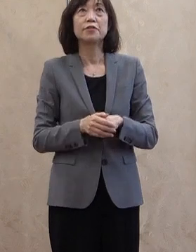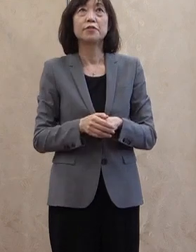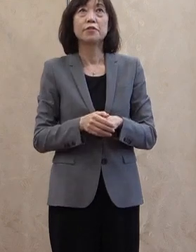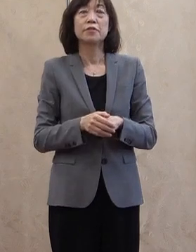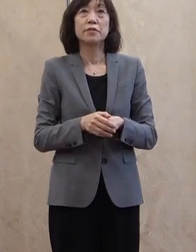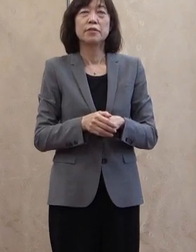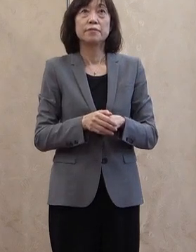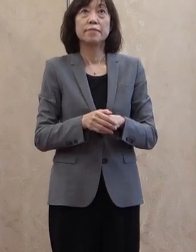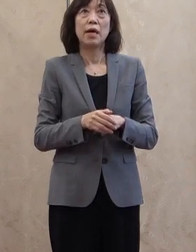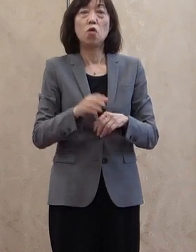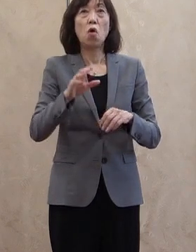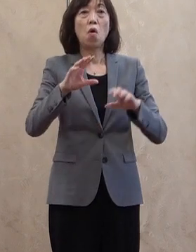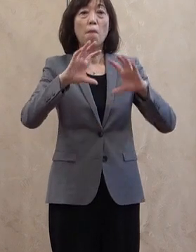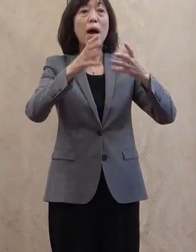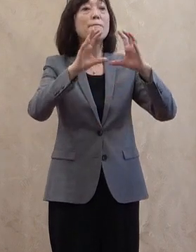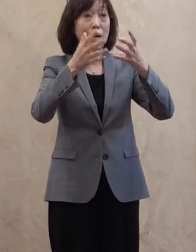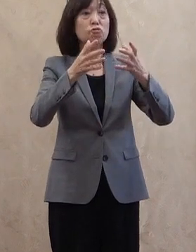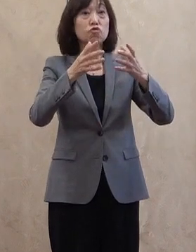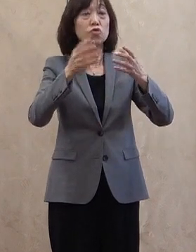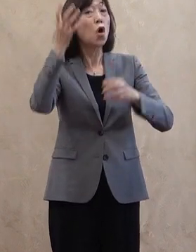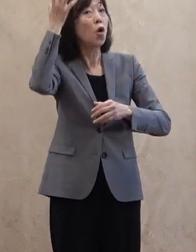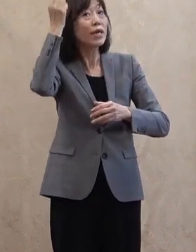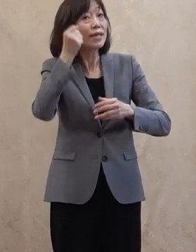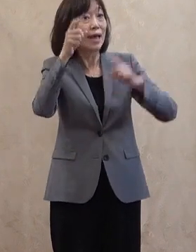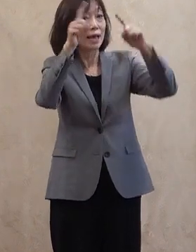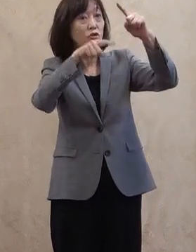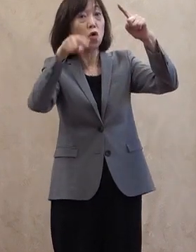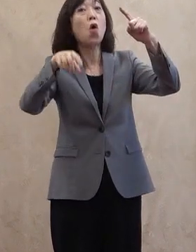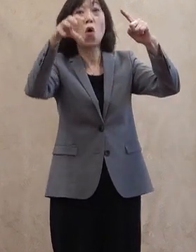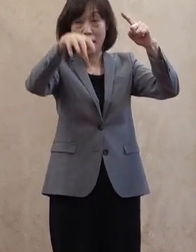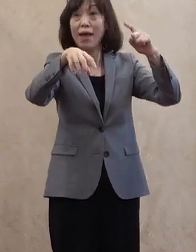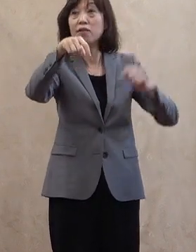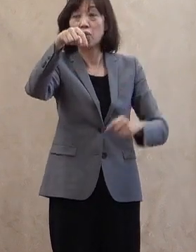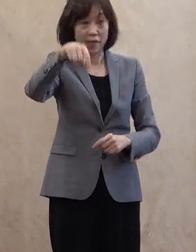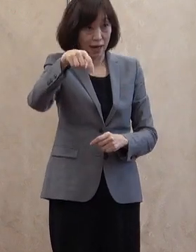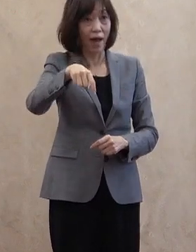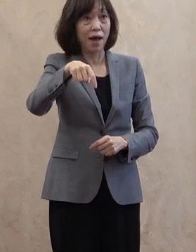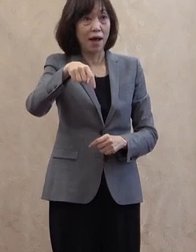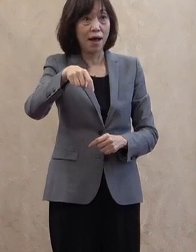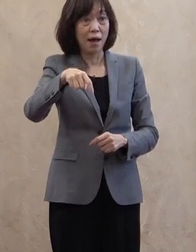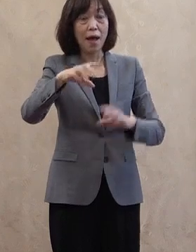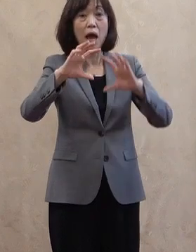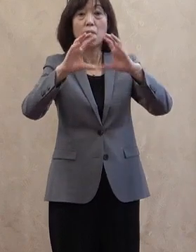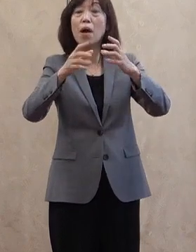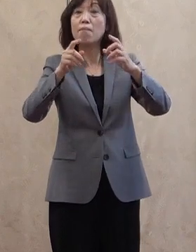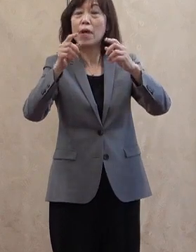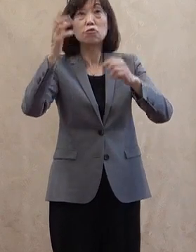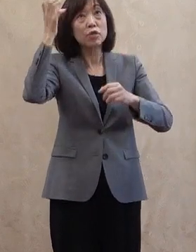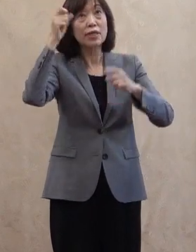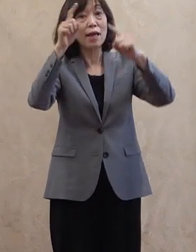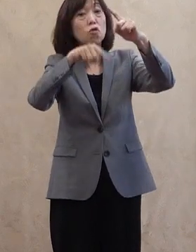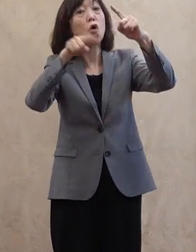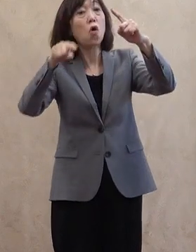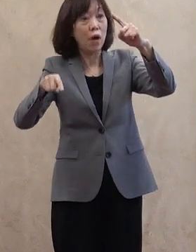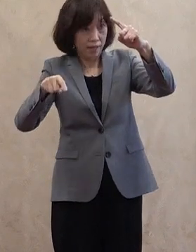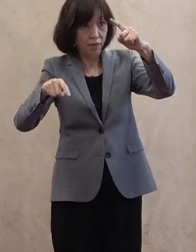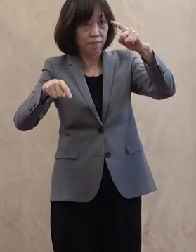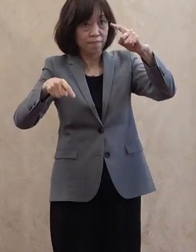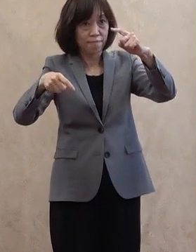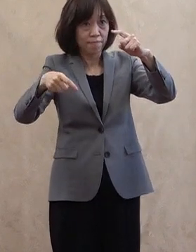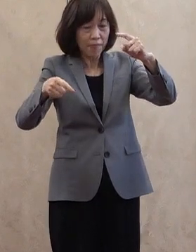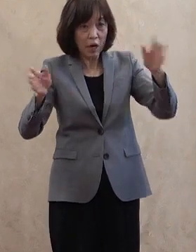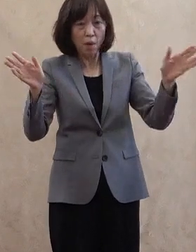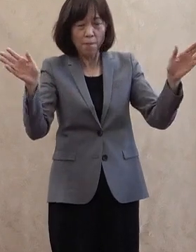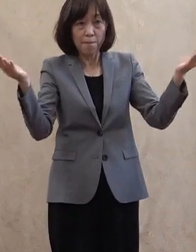万博記念公園、今現在調整中でありますが、万博記念公園を完全に閉鎖して締め切って